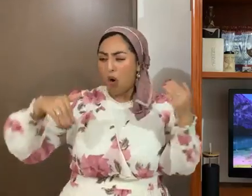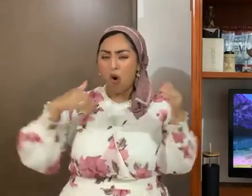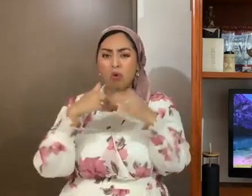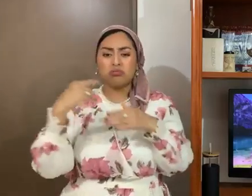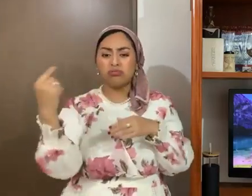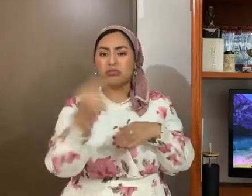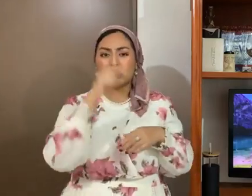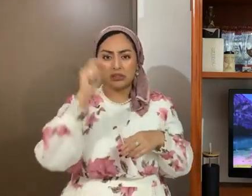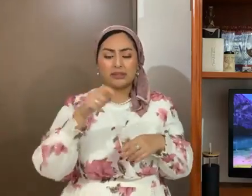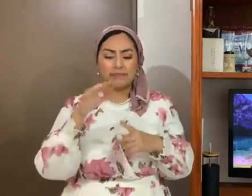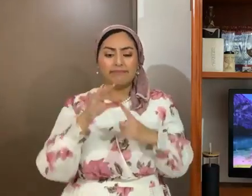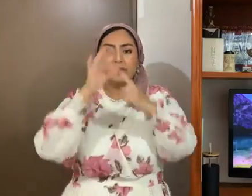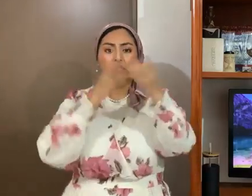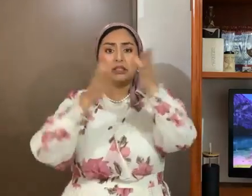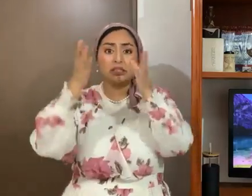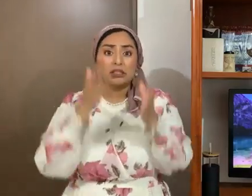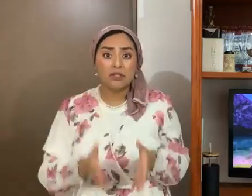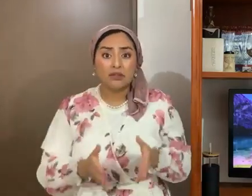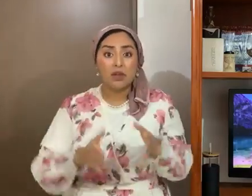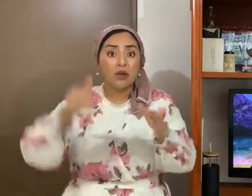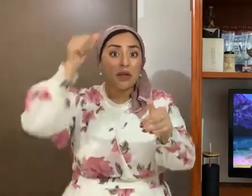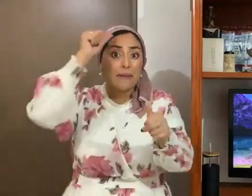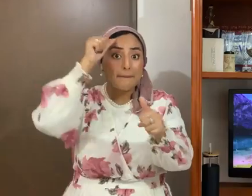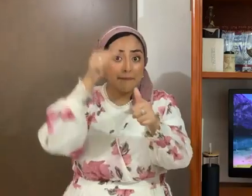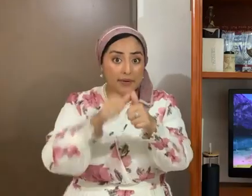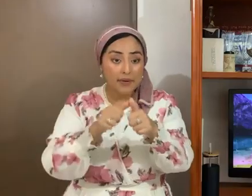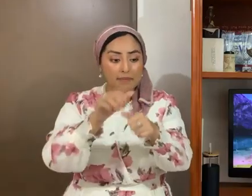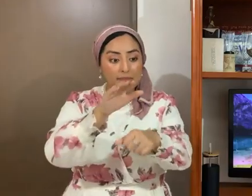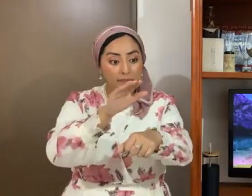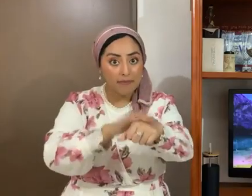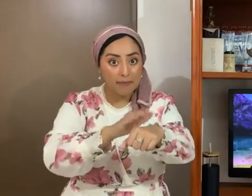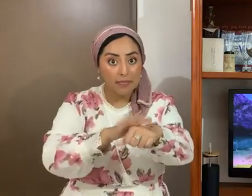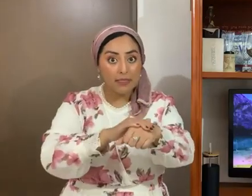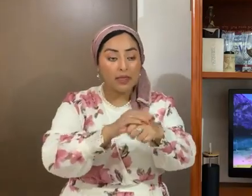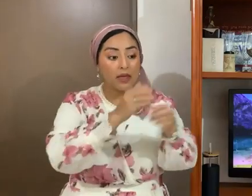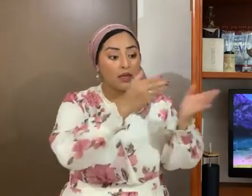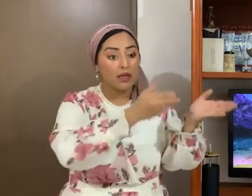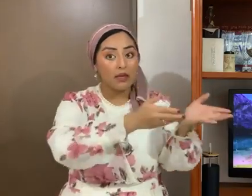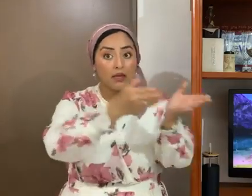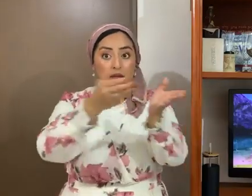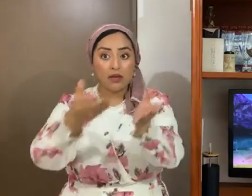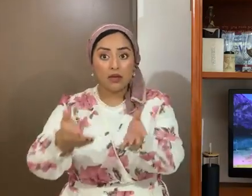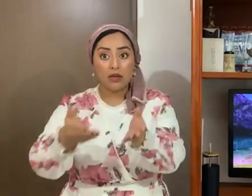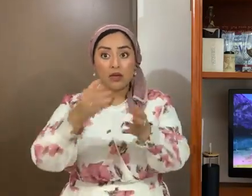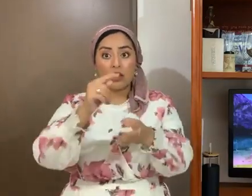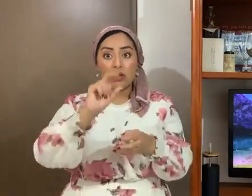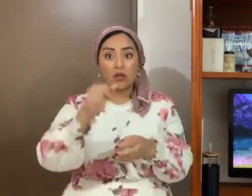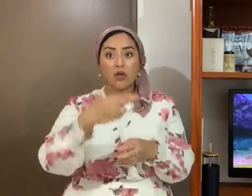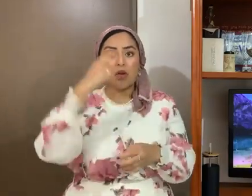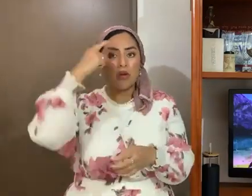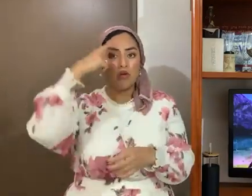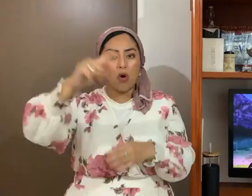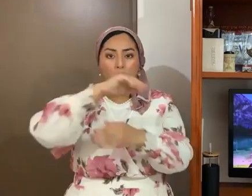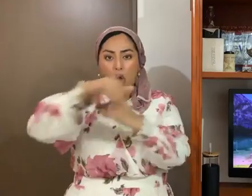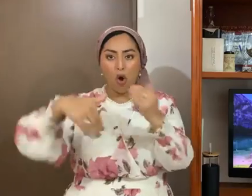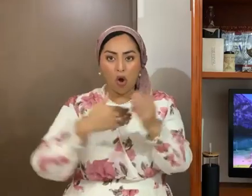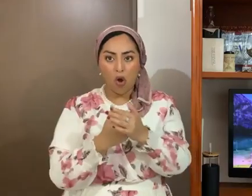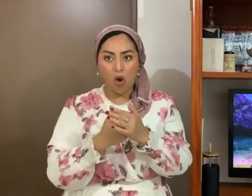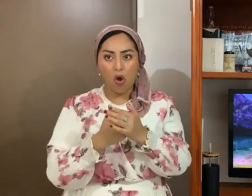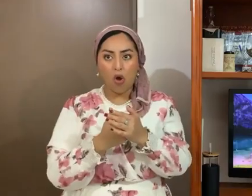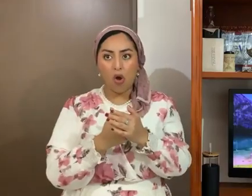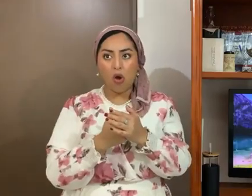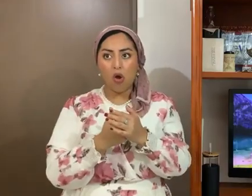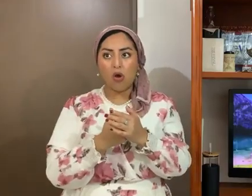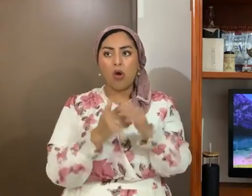ser siervos escogidos. Recuerden que el llamado de llevar la Torá es para todos. ¿Cómo vamos